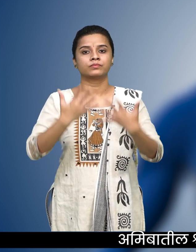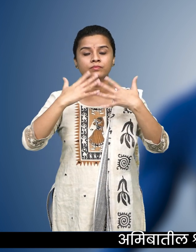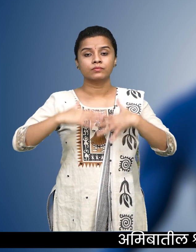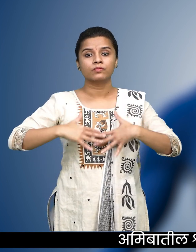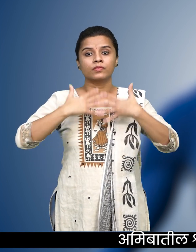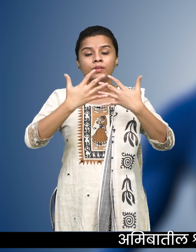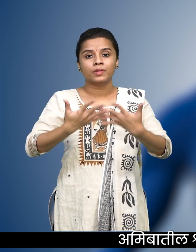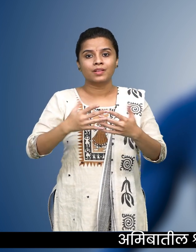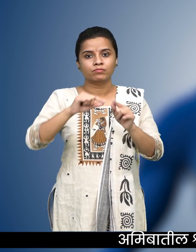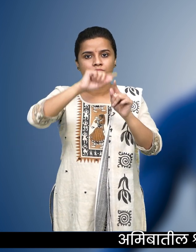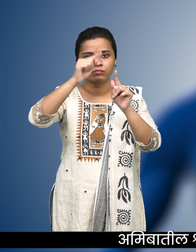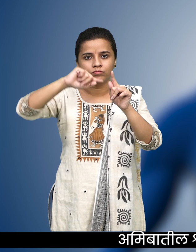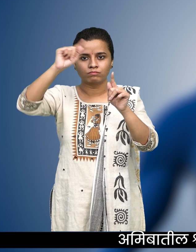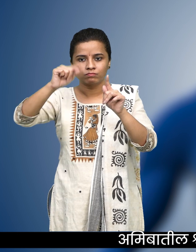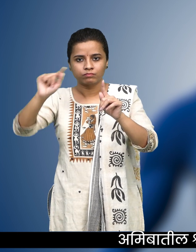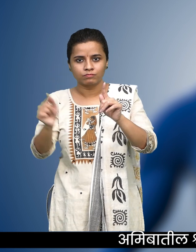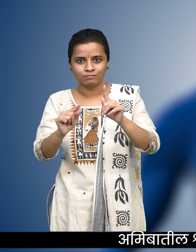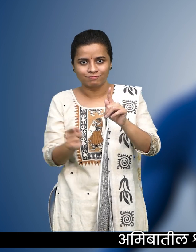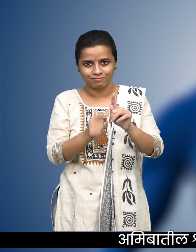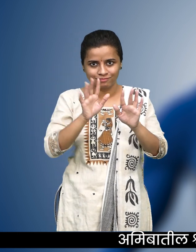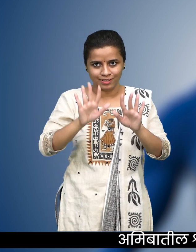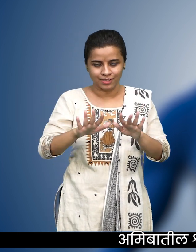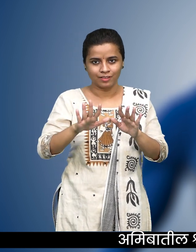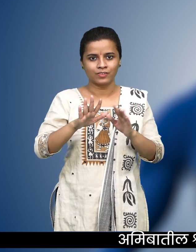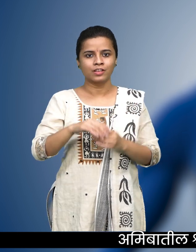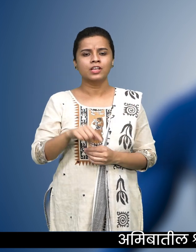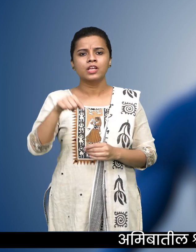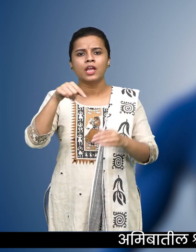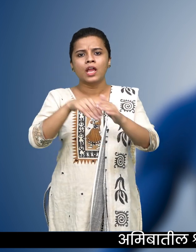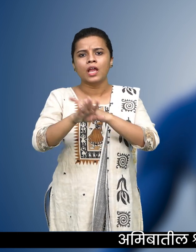अमिबातील श्वसन शरीराच्या पृष्ठभागावर प्रसाराद्वारे होते.